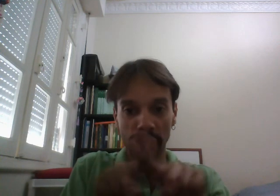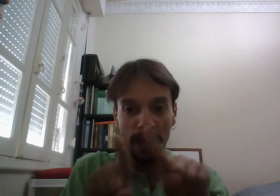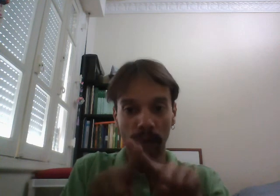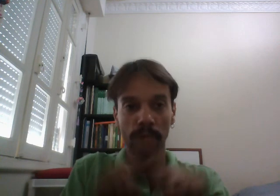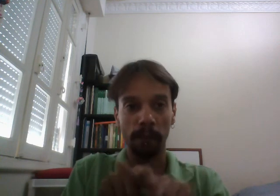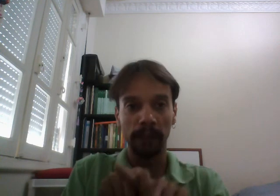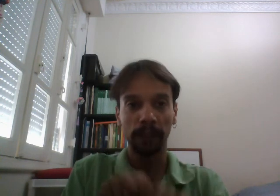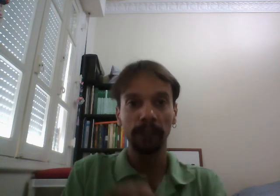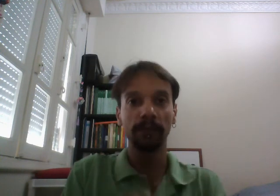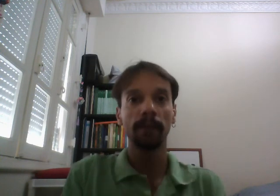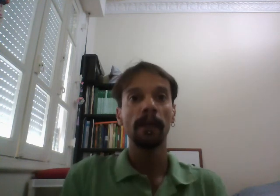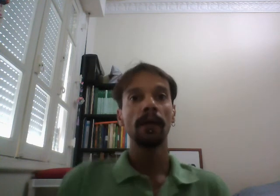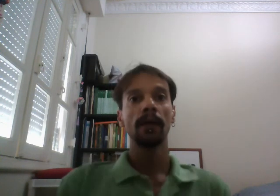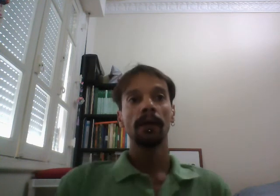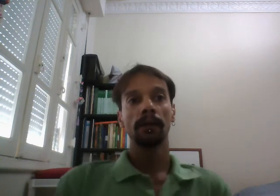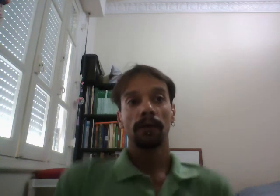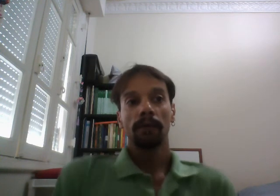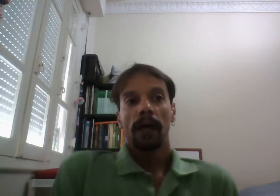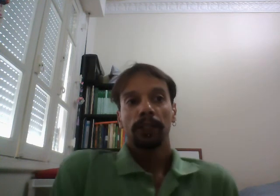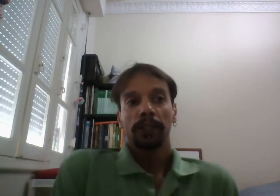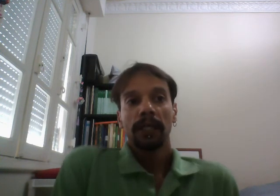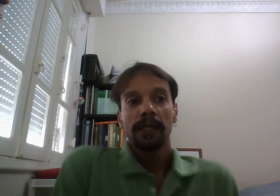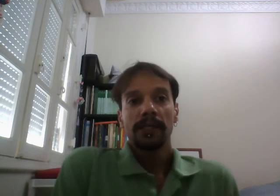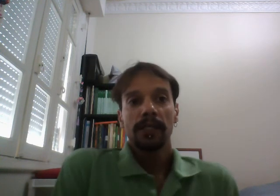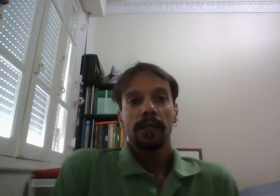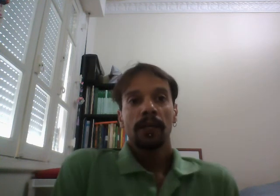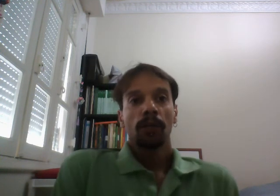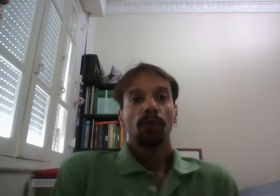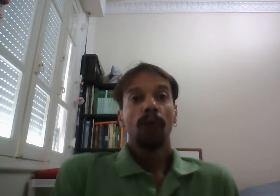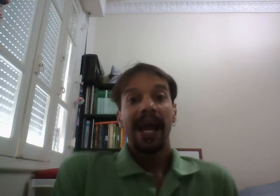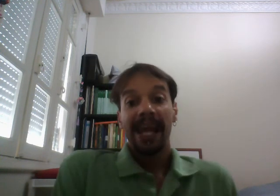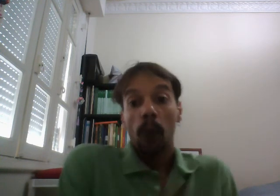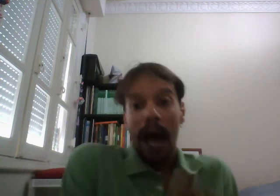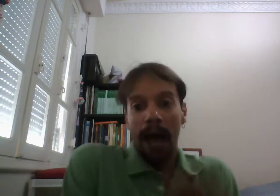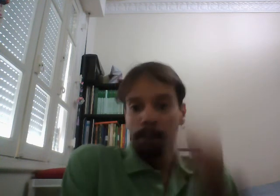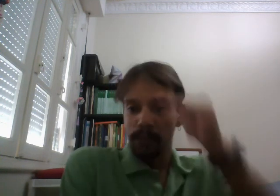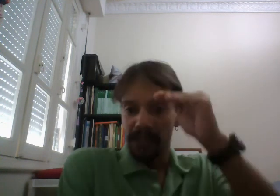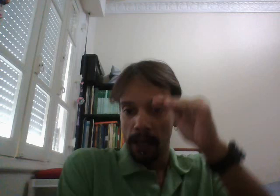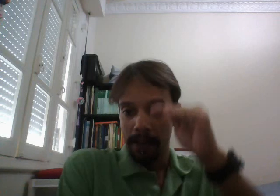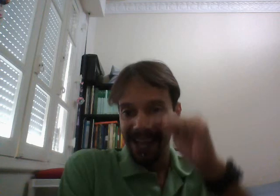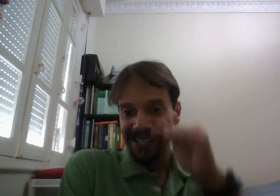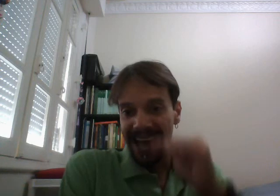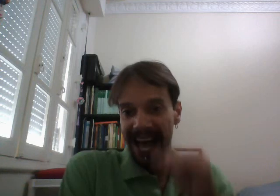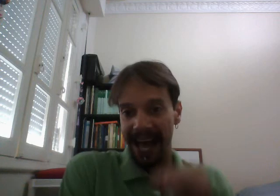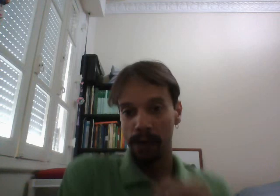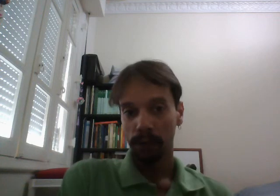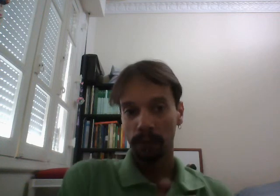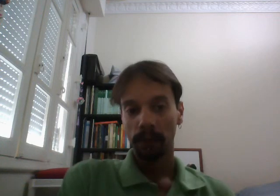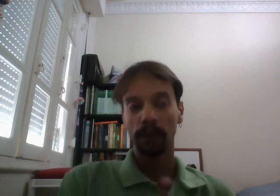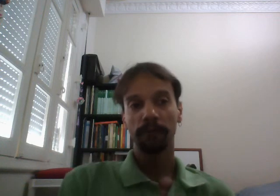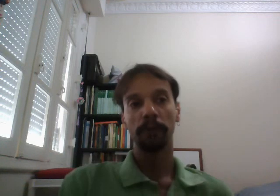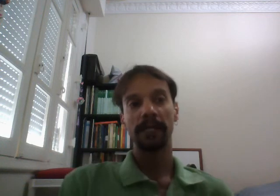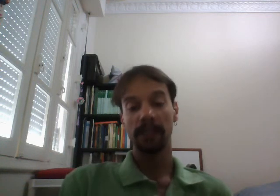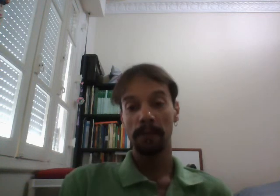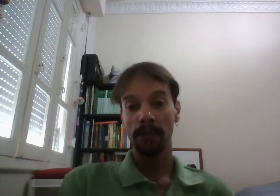diferente, autoincompatível, então a chance do alelo A, por ser mais raro, formar